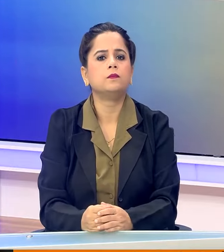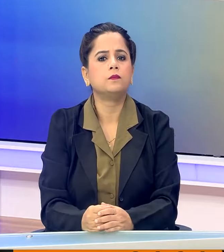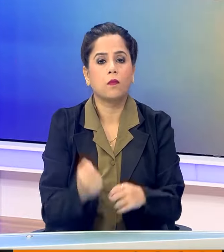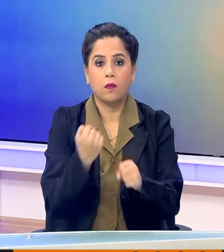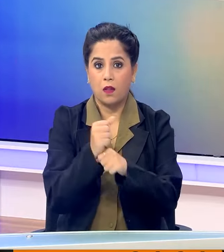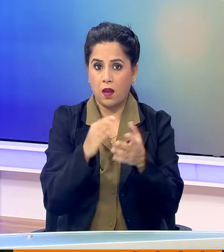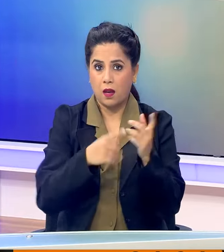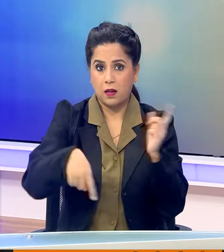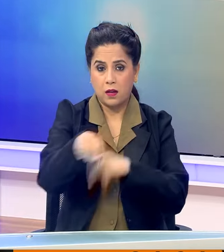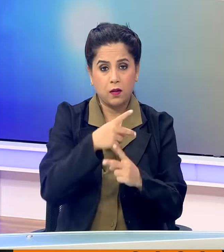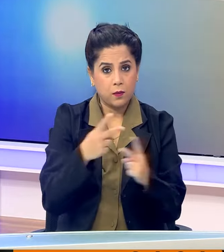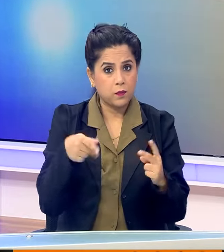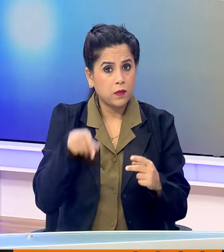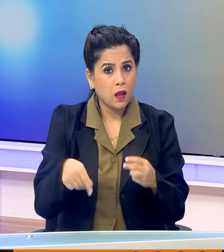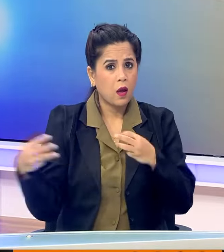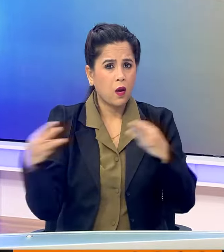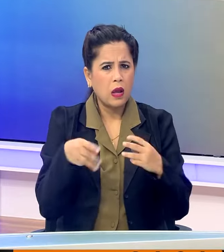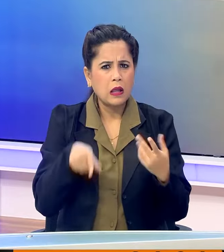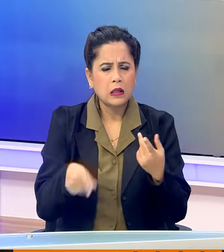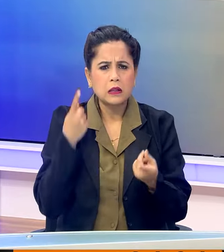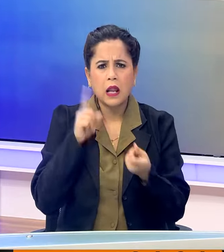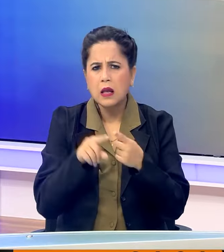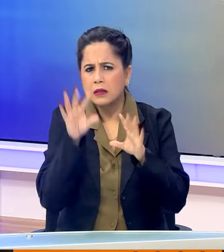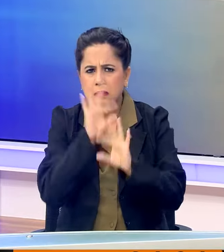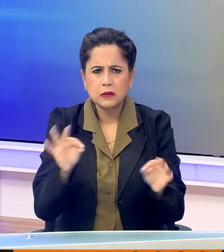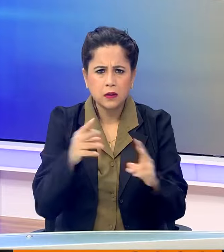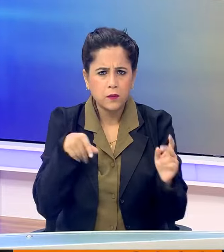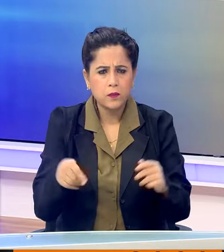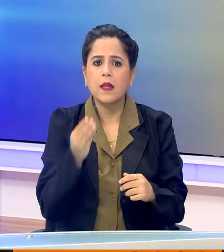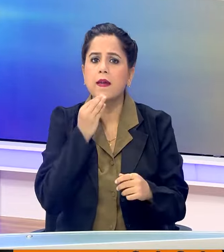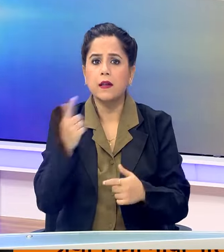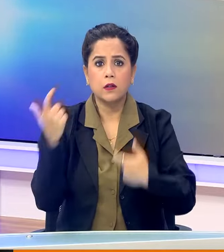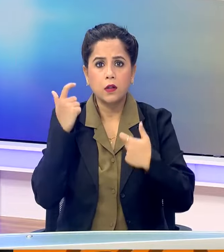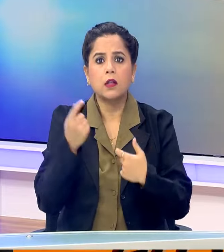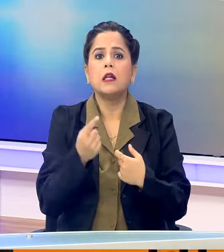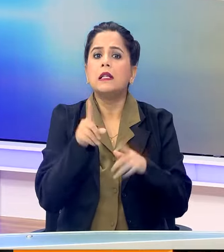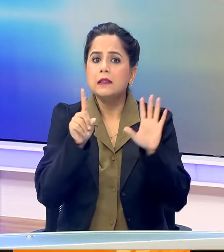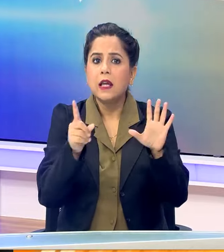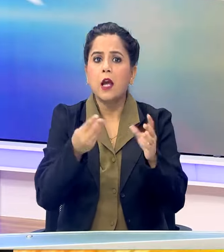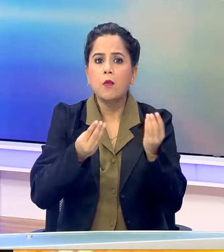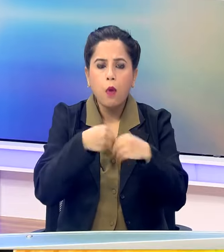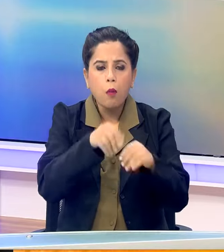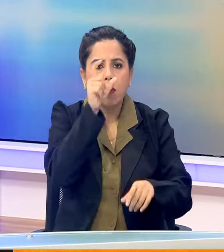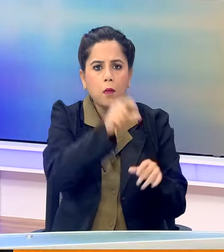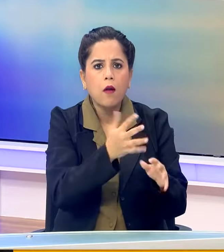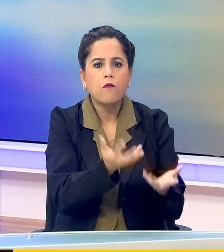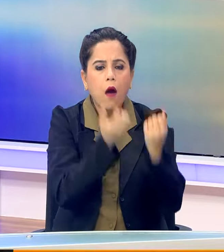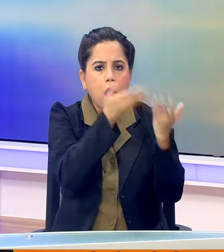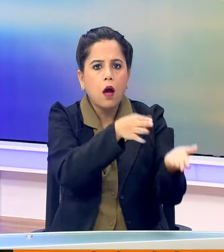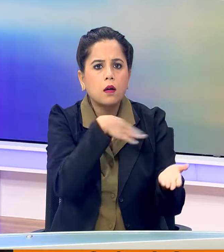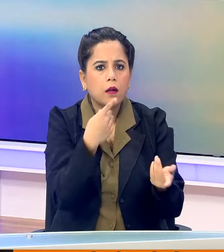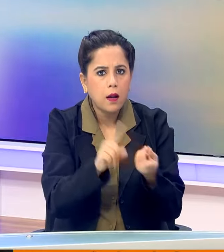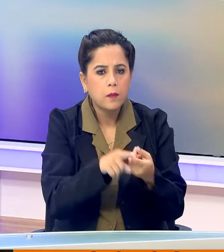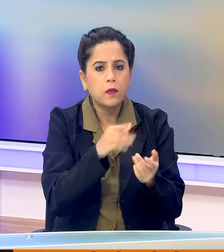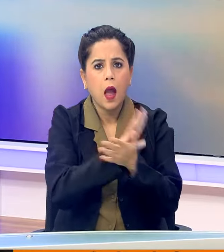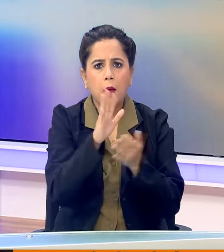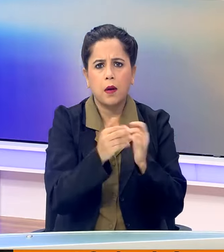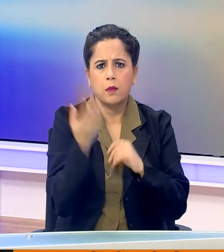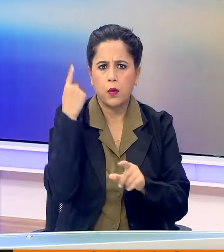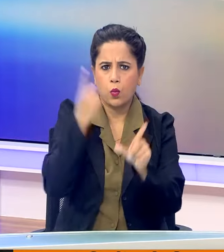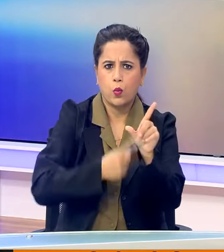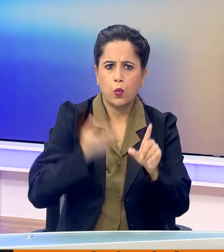गजा में युद्ध विराम की कोशिशों के बीच इजराइली सेना ने छह और बंधकों के शव बरामद किए हैं यह हमास द्वारा पिछले